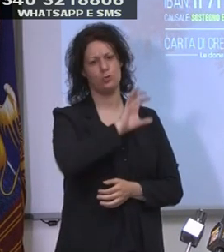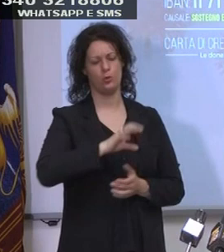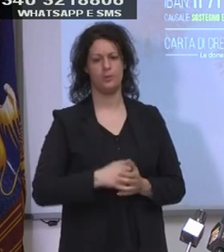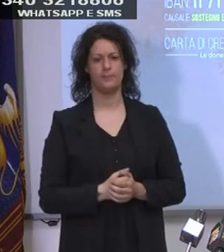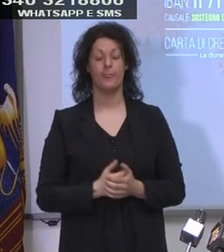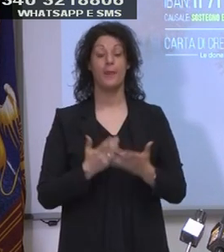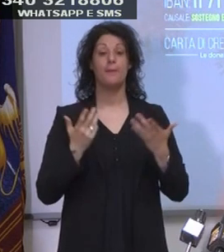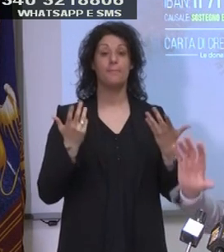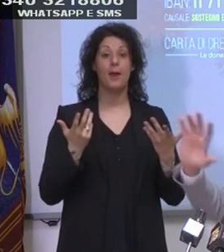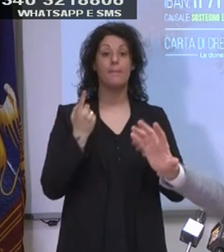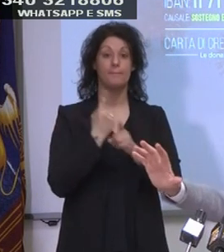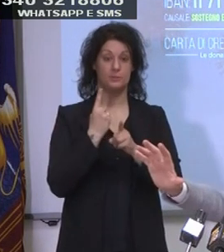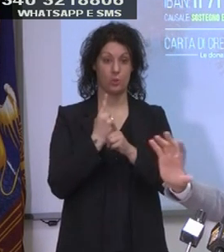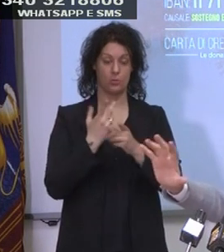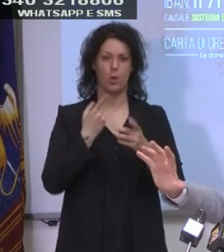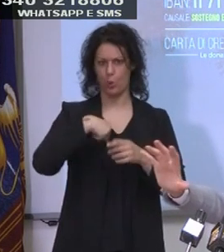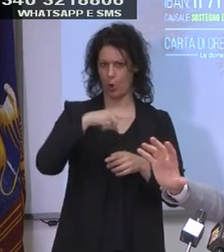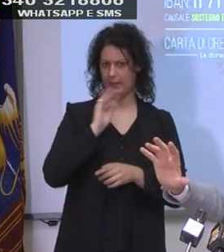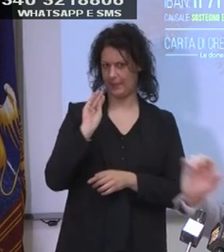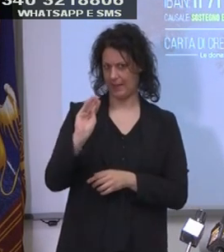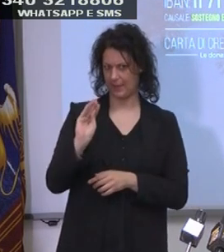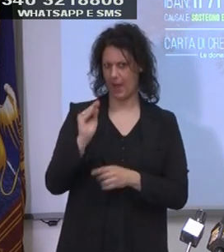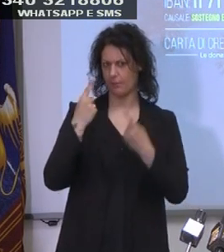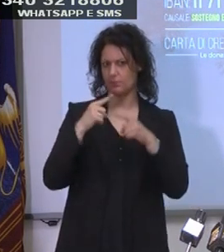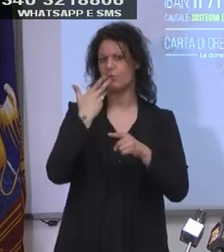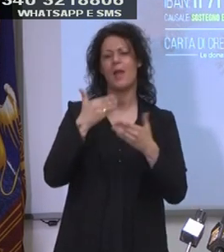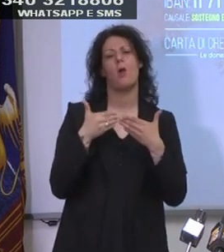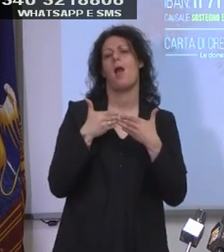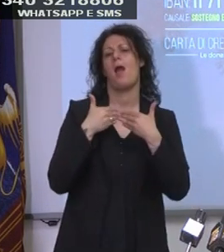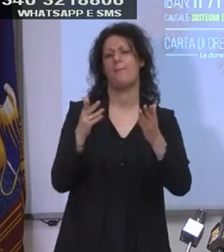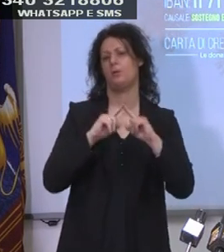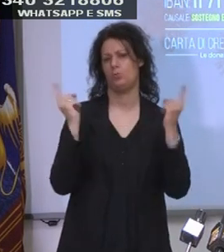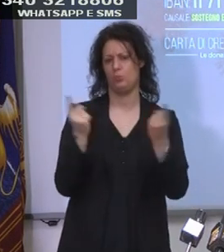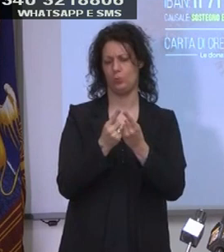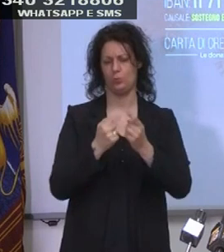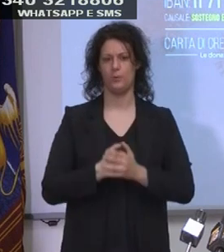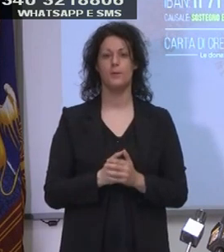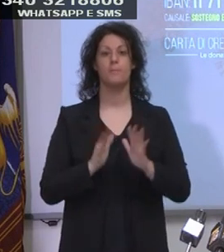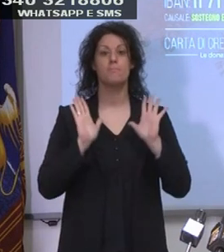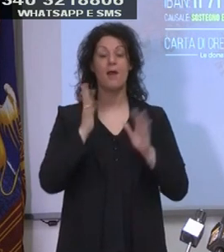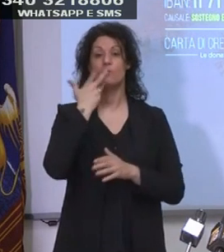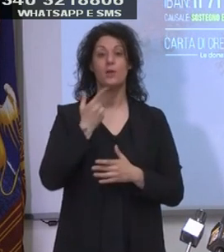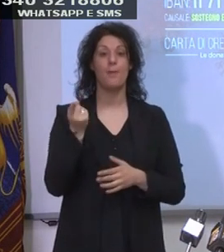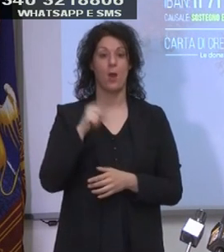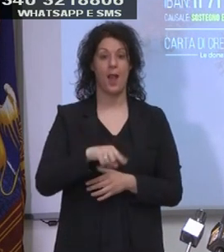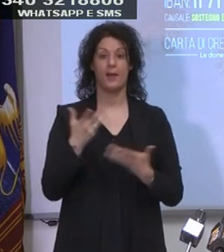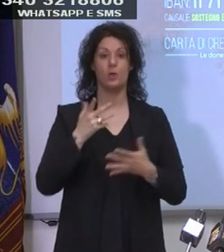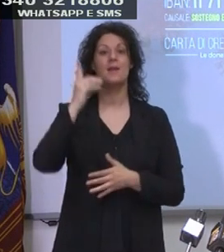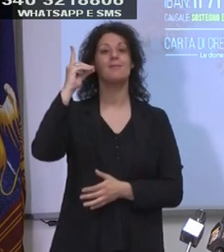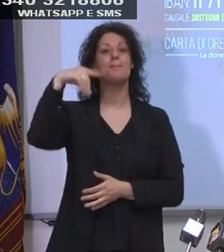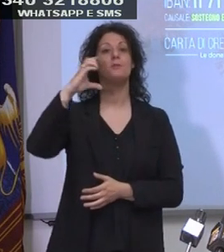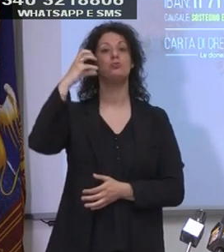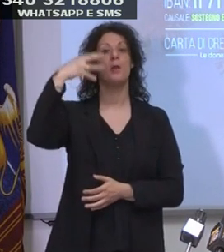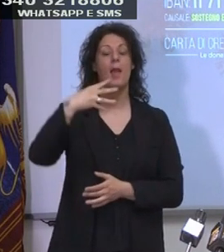parte 2 che dico, da un lato chiediamo l'apertura massima, dall'altro chiediamo che nel DPCM ci